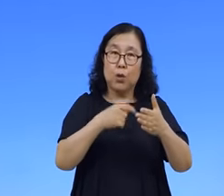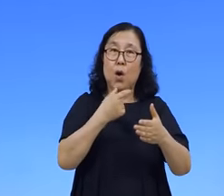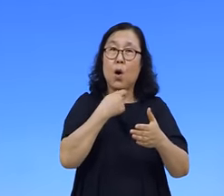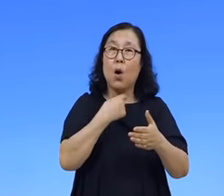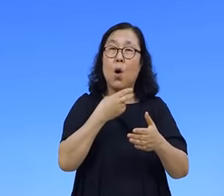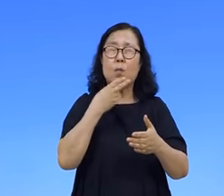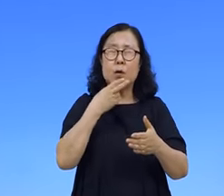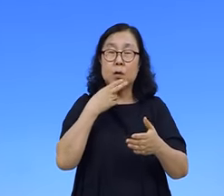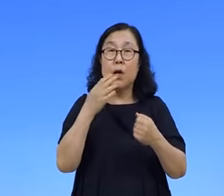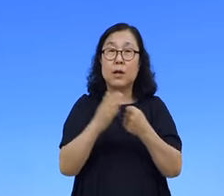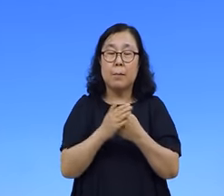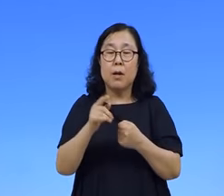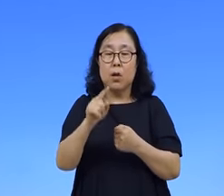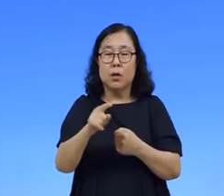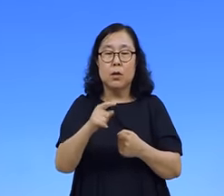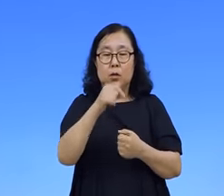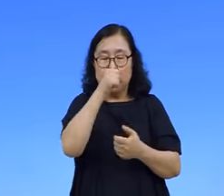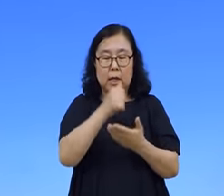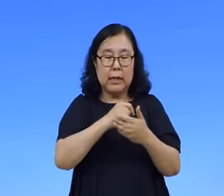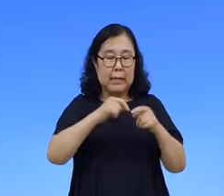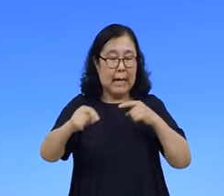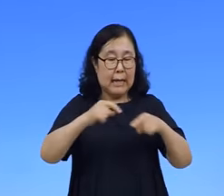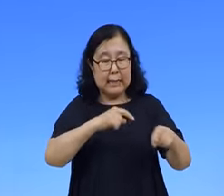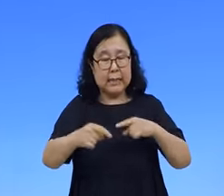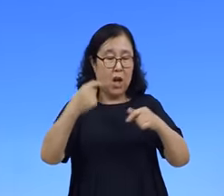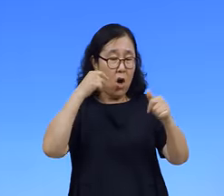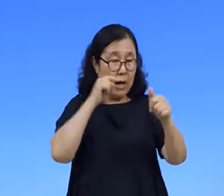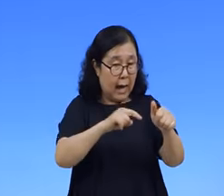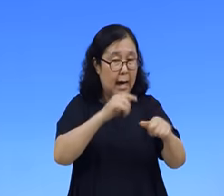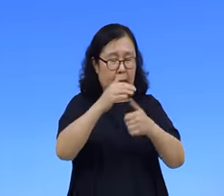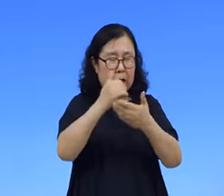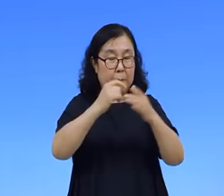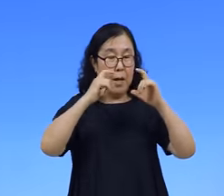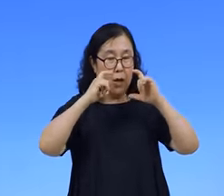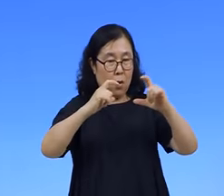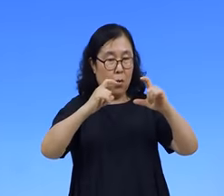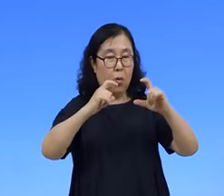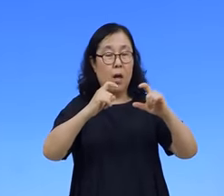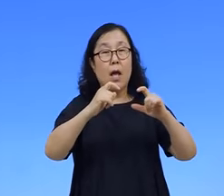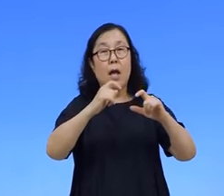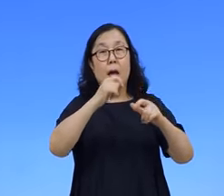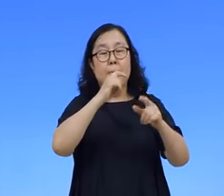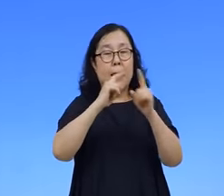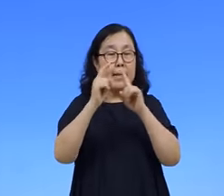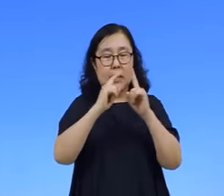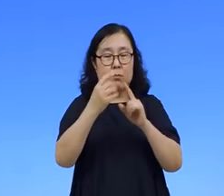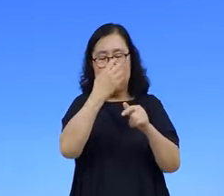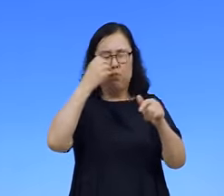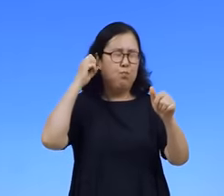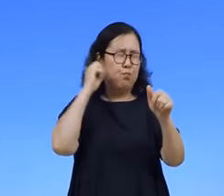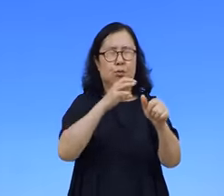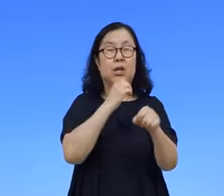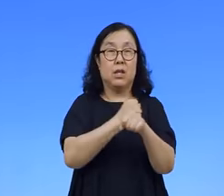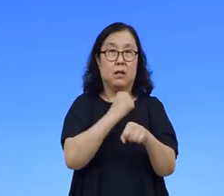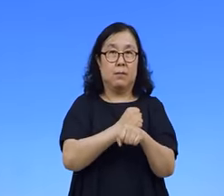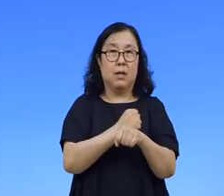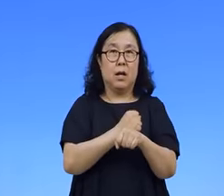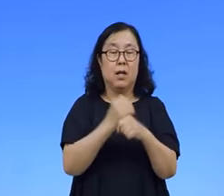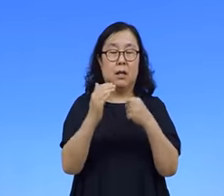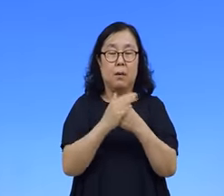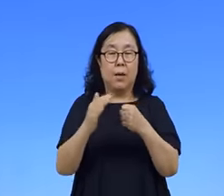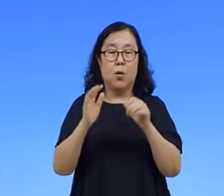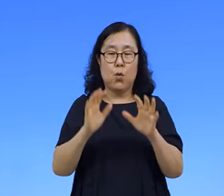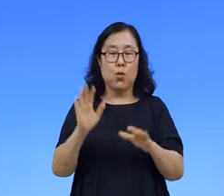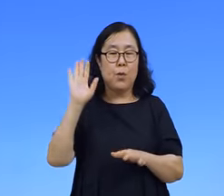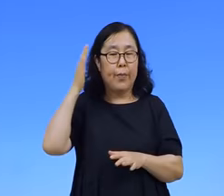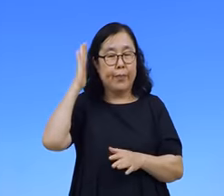너를 원하나 너는 죄를 다스릴지니라, 이 하나님의 경고의 말씀을 완전히 못 들은 걸로 무시하는 태도,